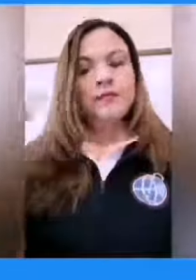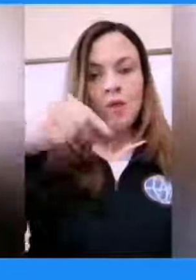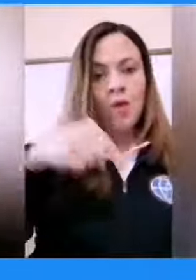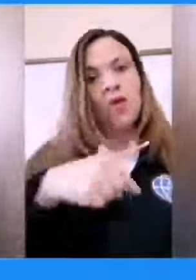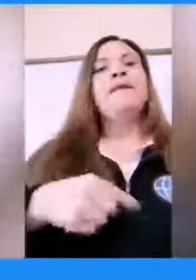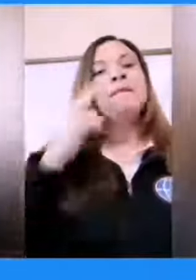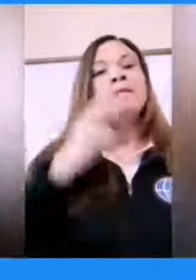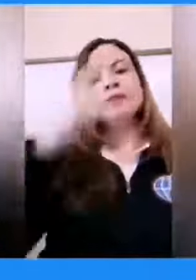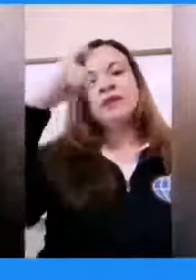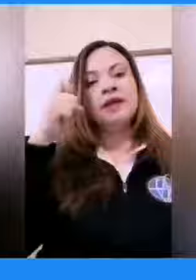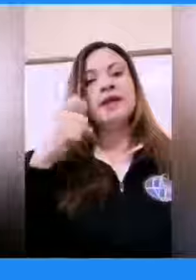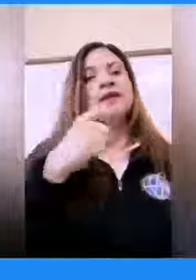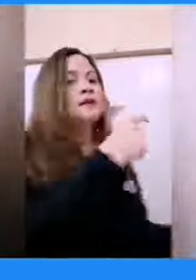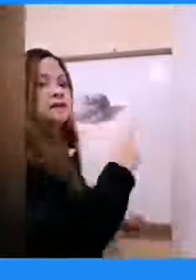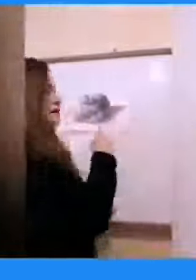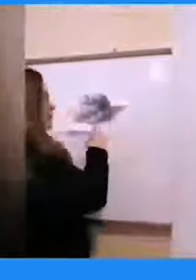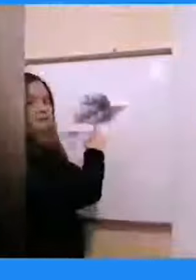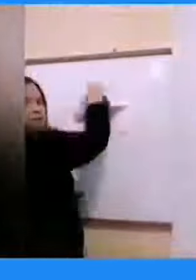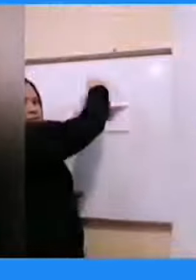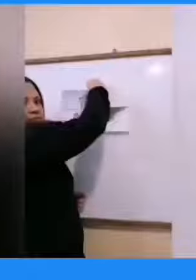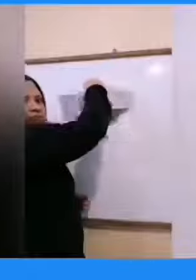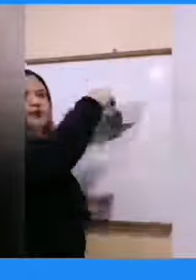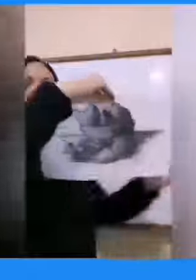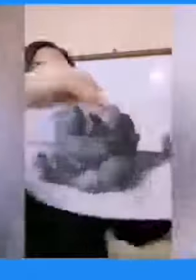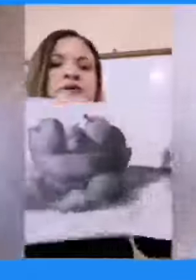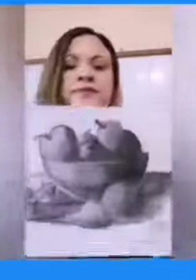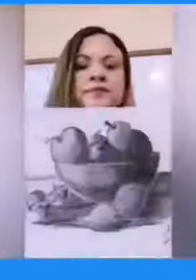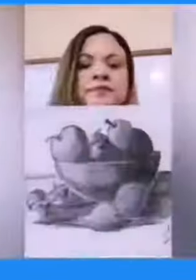hoy vamos a dar dice